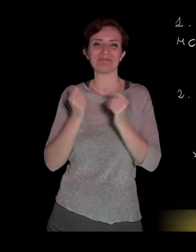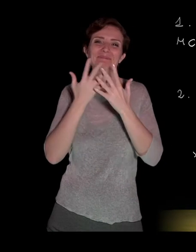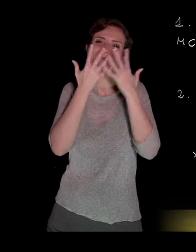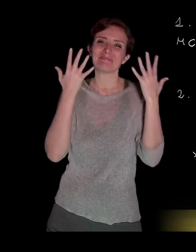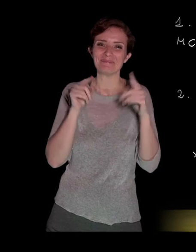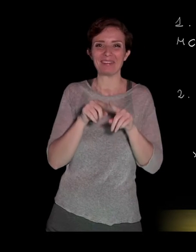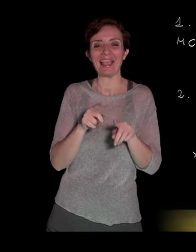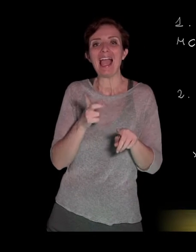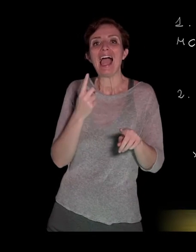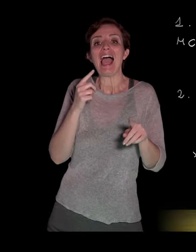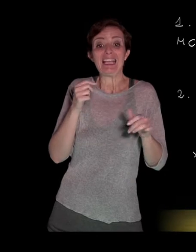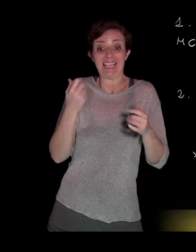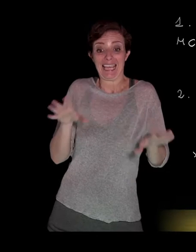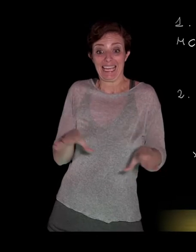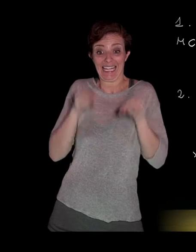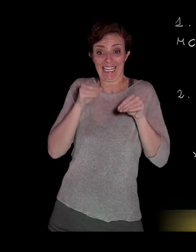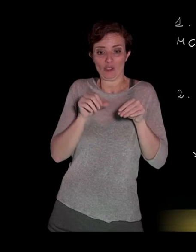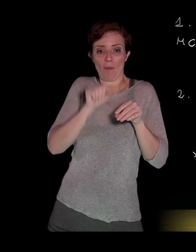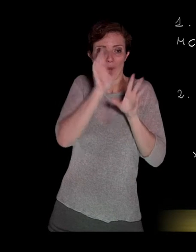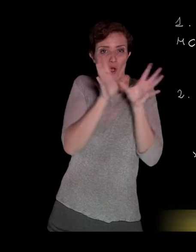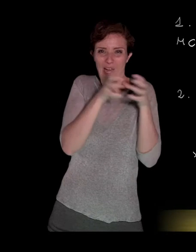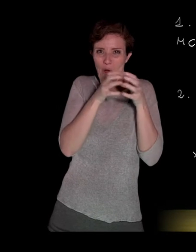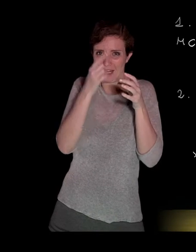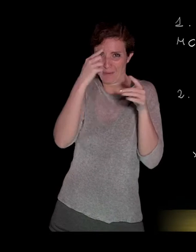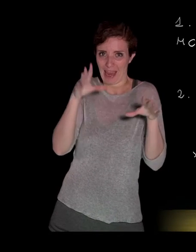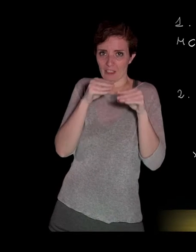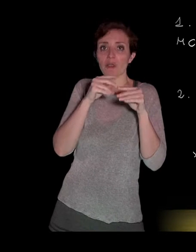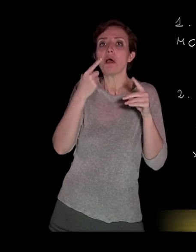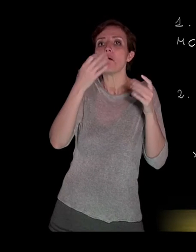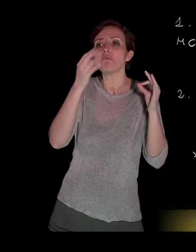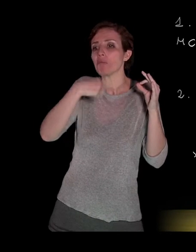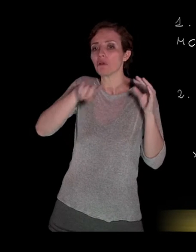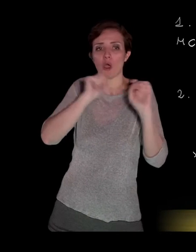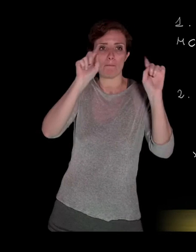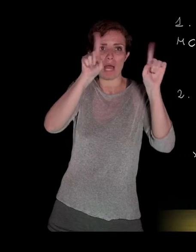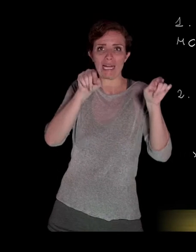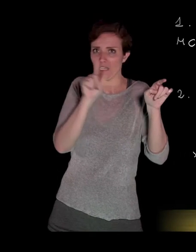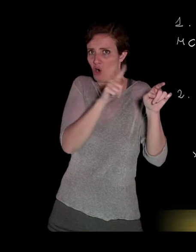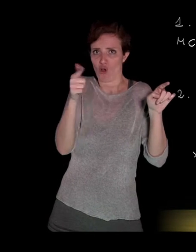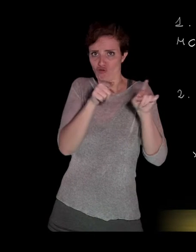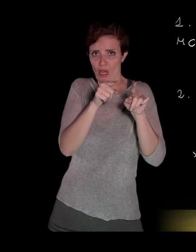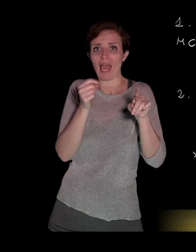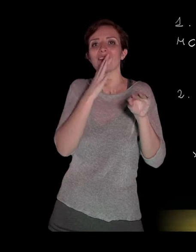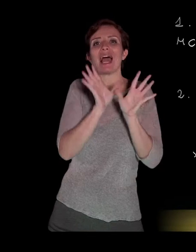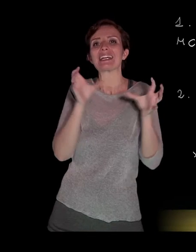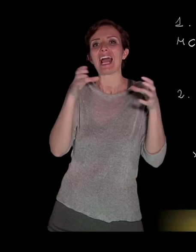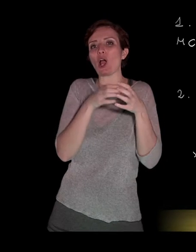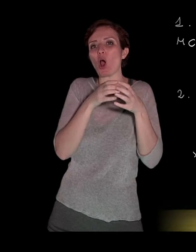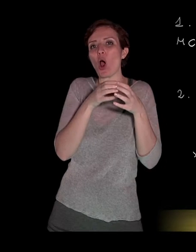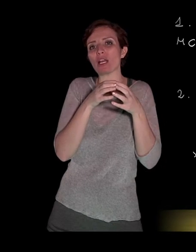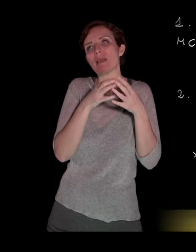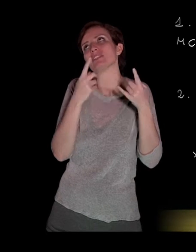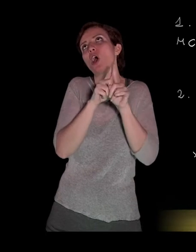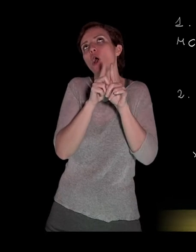se durante la la prima il primo step di raccoglimento non abbiamo delle parentesi che restituiscono lo stesso termine il raccoglimento è ovviamente